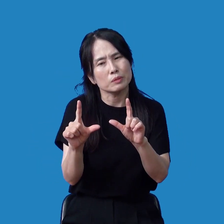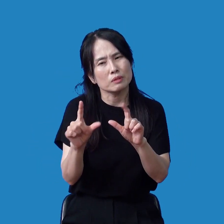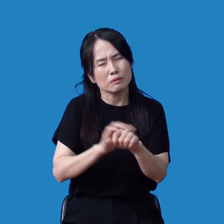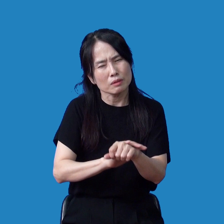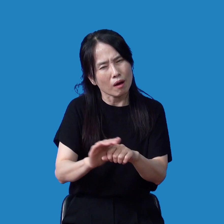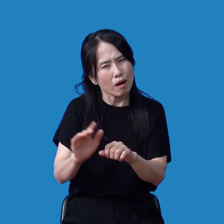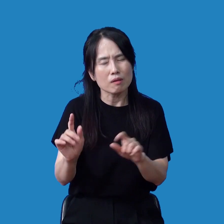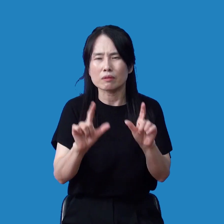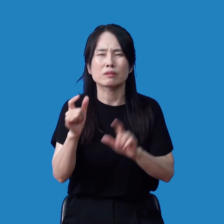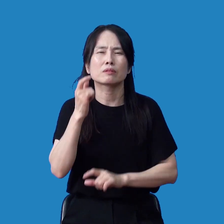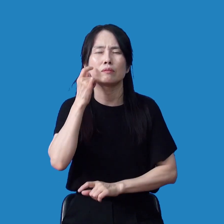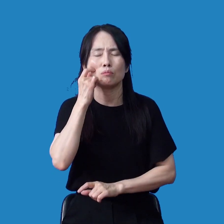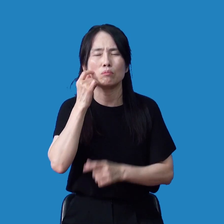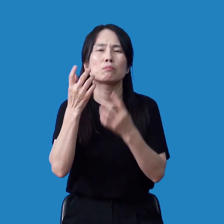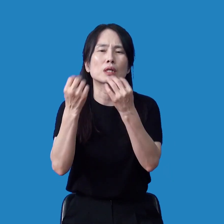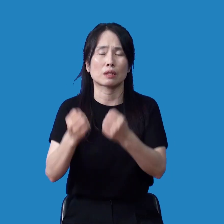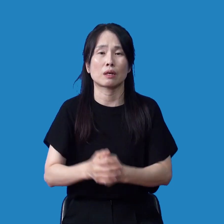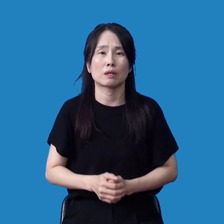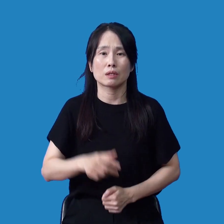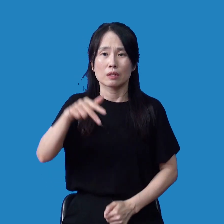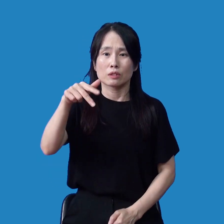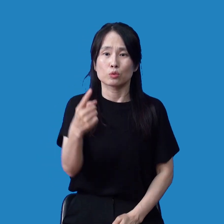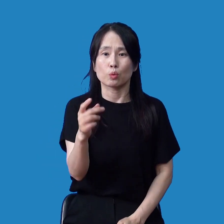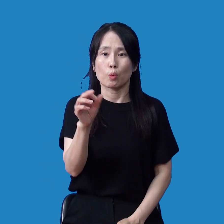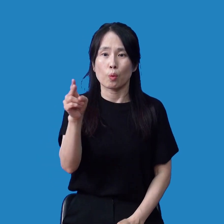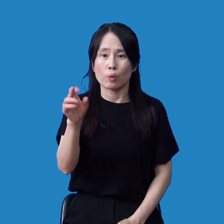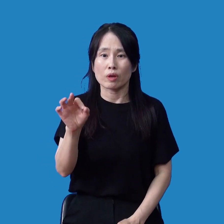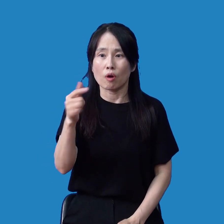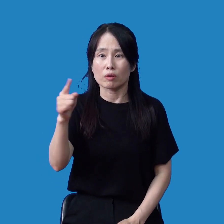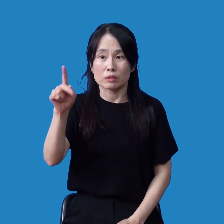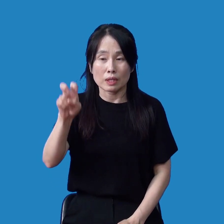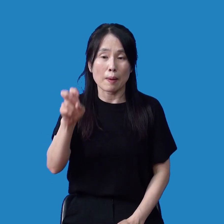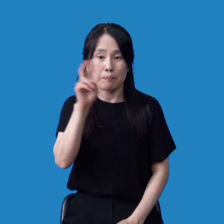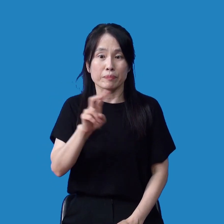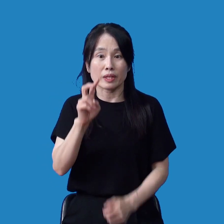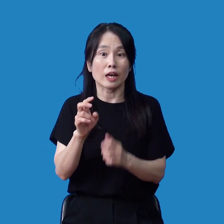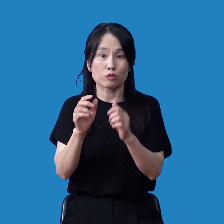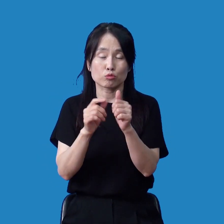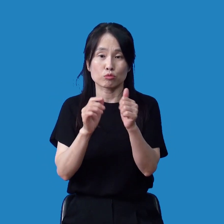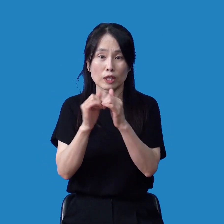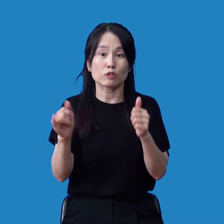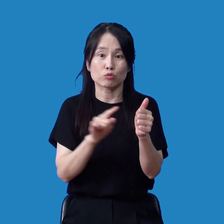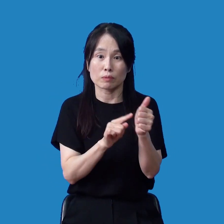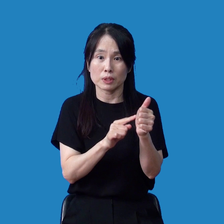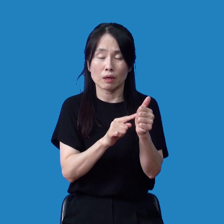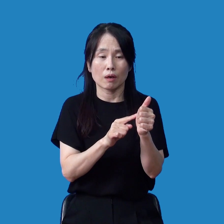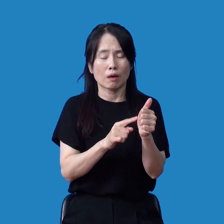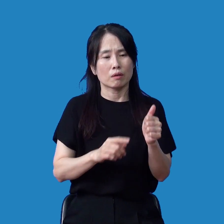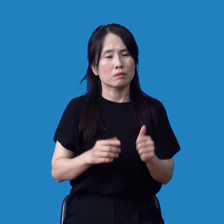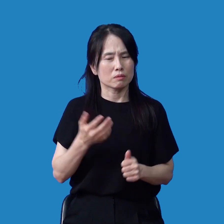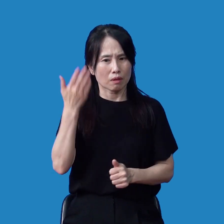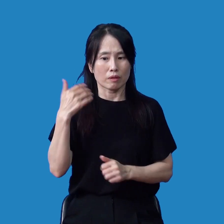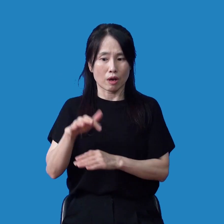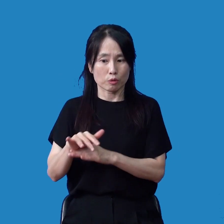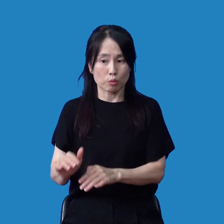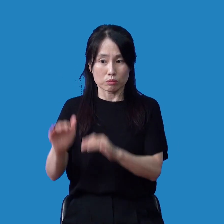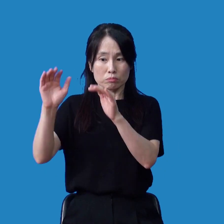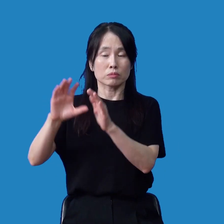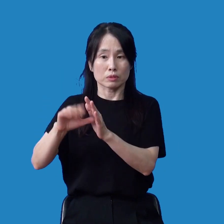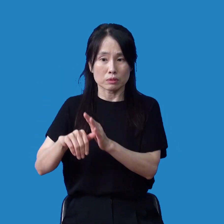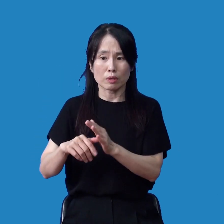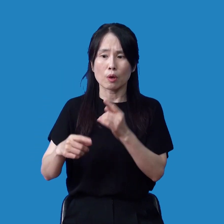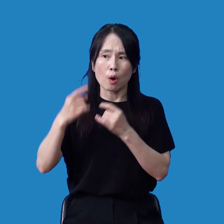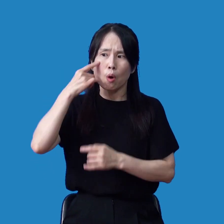조영남 씨는 옛날에 시골에서 자랄 때 자기 어머니가 도무지 이해가 안 됐다고 합니다. 어머니는 교회